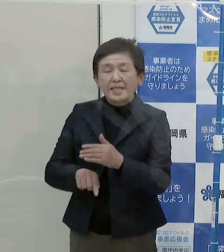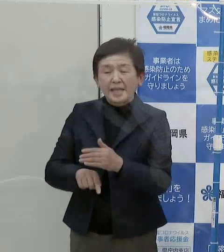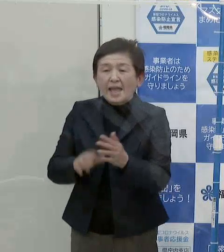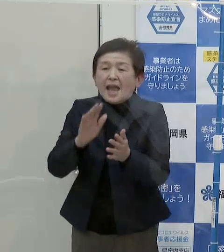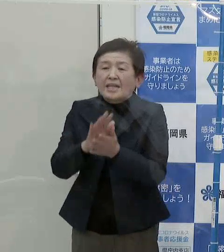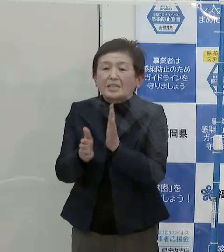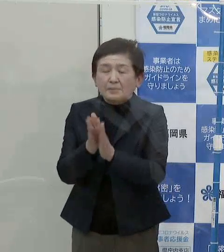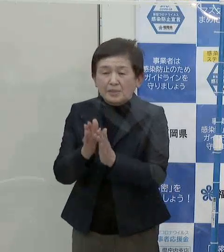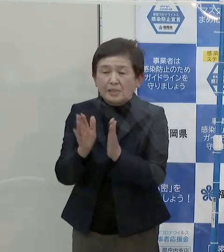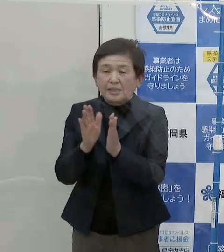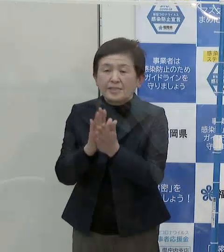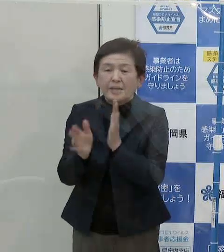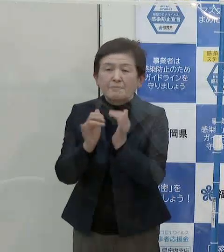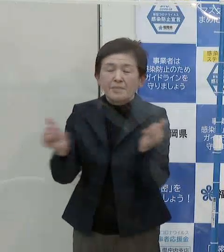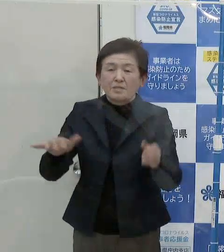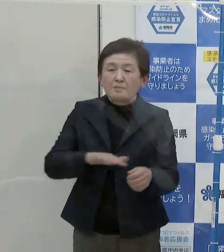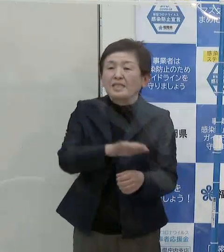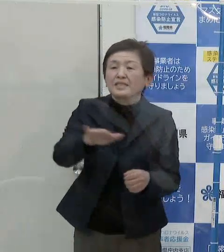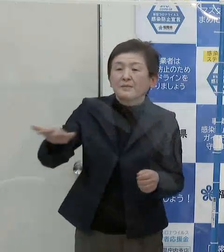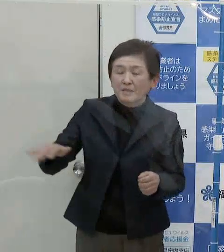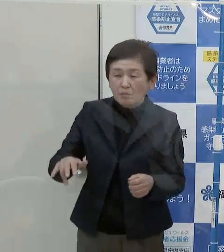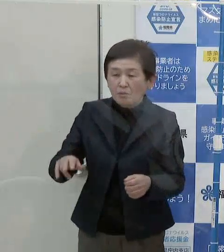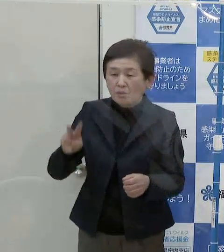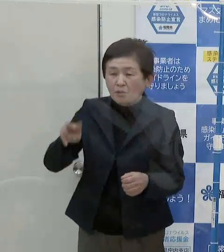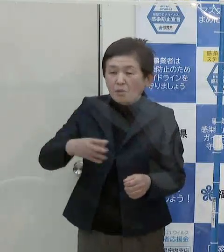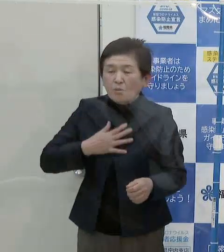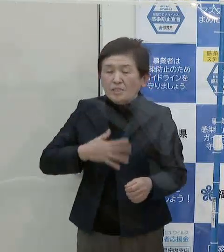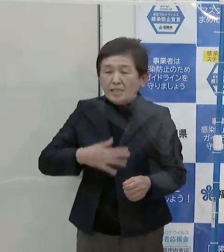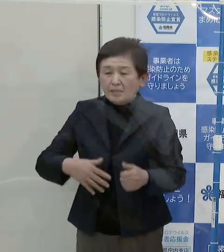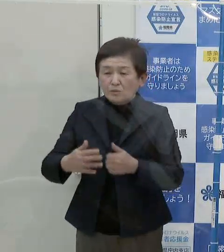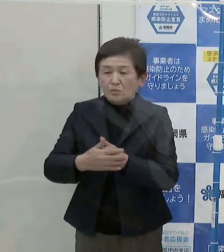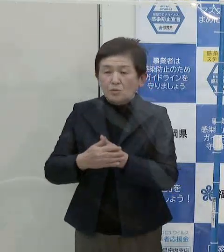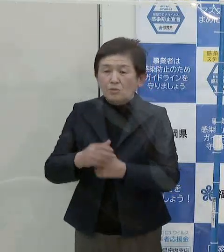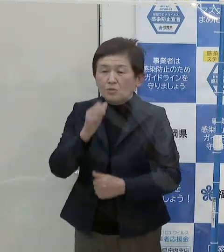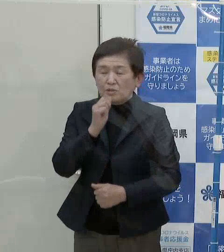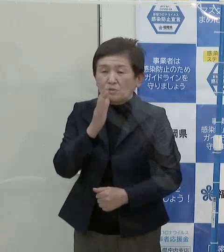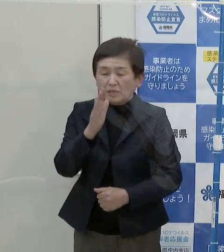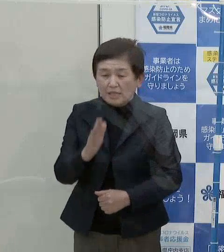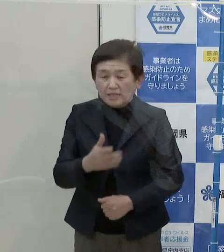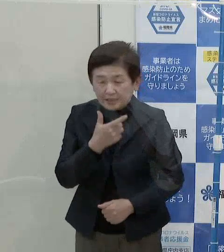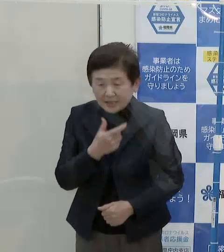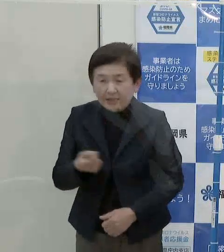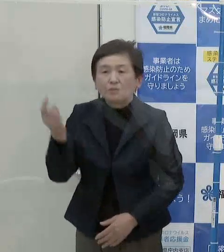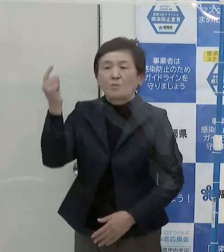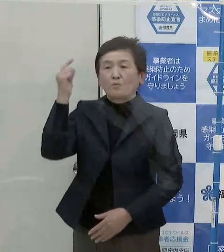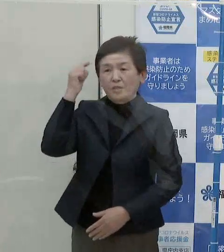めて県民の皆様のご理解とご協力をよろしくお願い申し上げたいと思います。